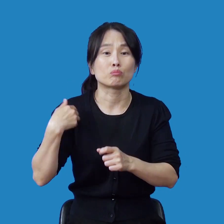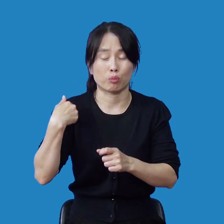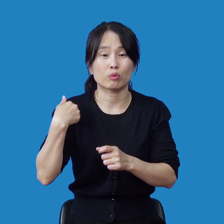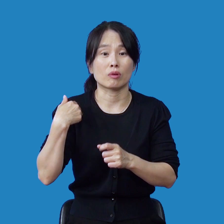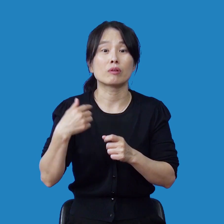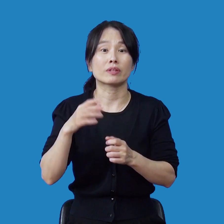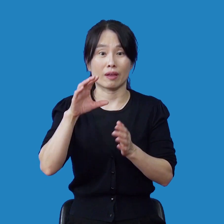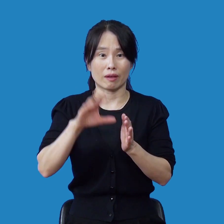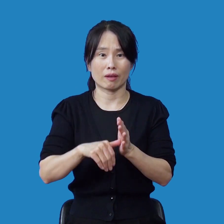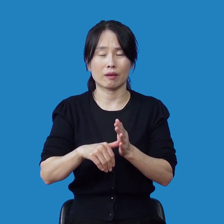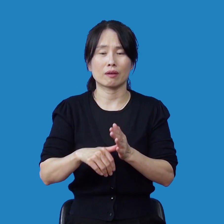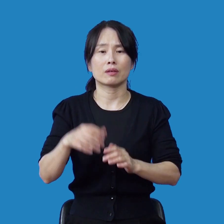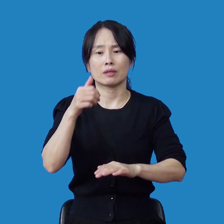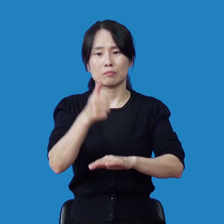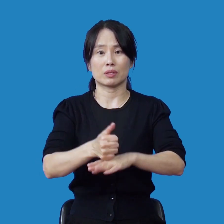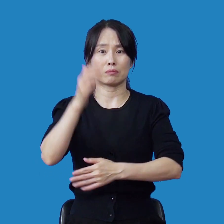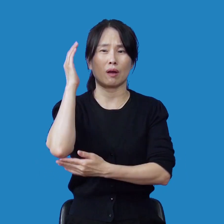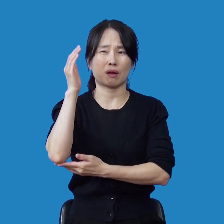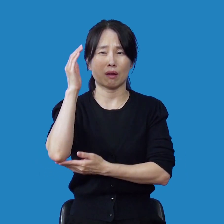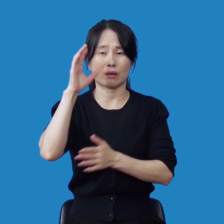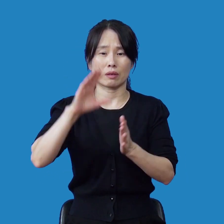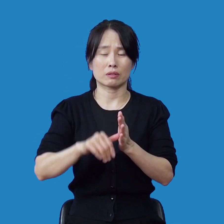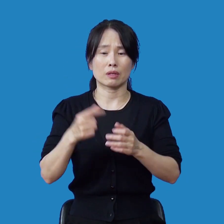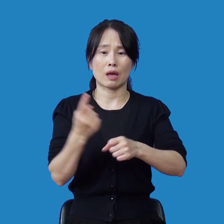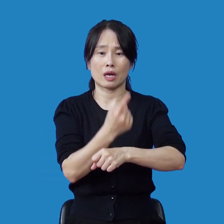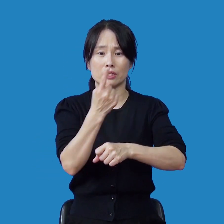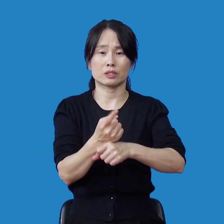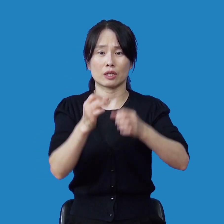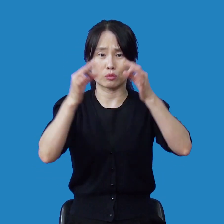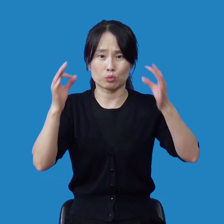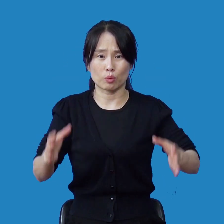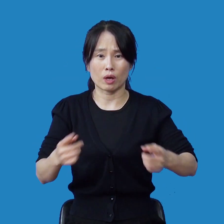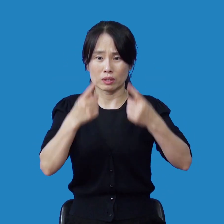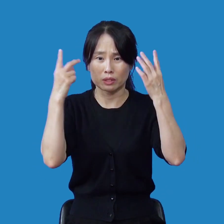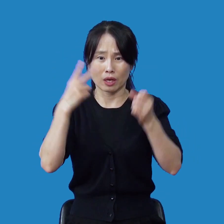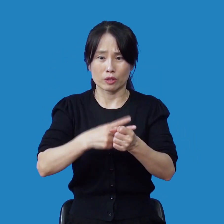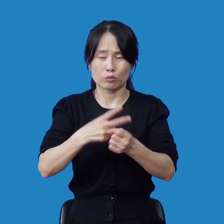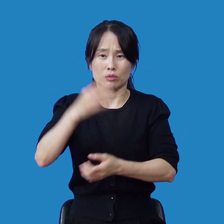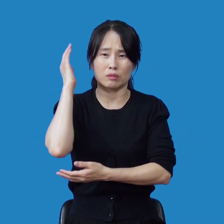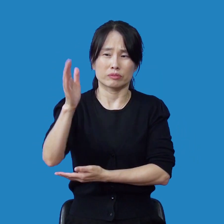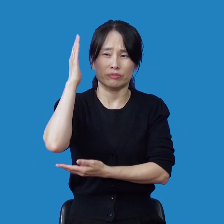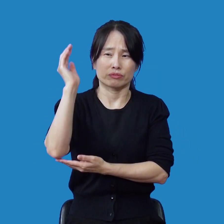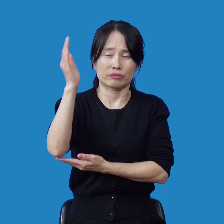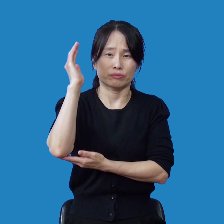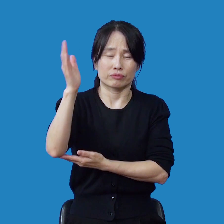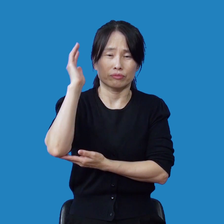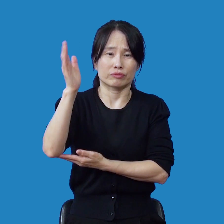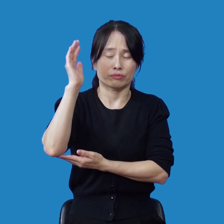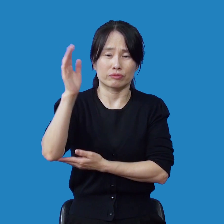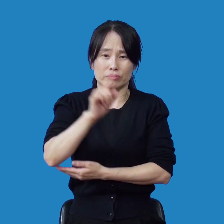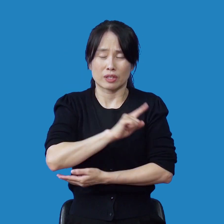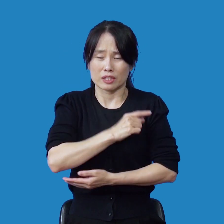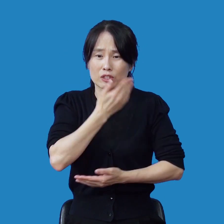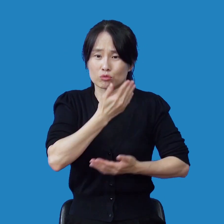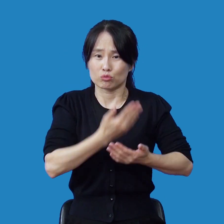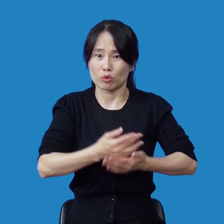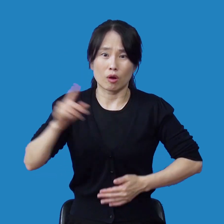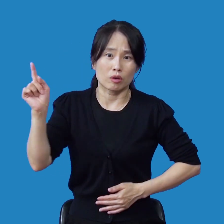강의를 하면서 그분이 1시간 내내 강조한 것이 인생에 있어서 가장 중요한